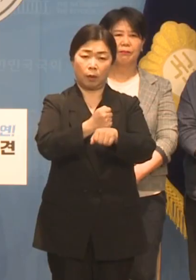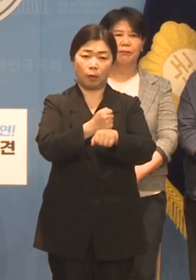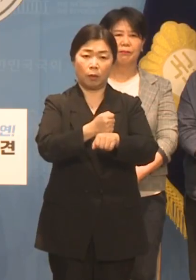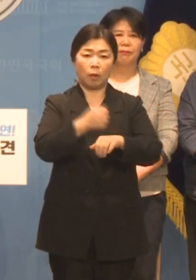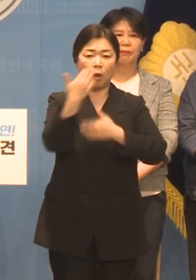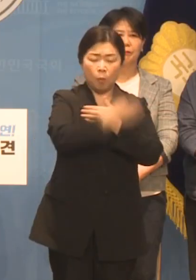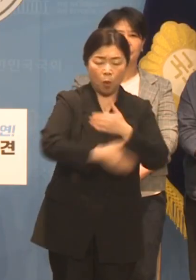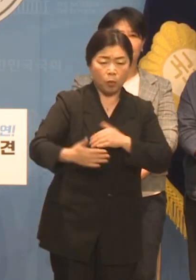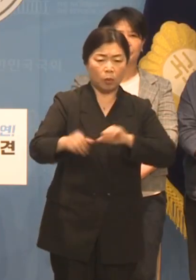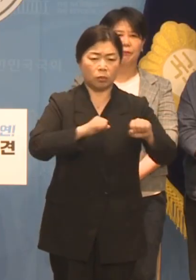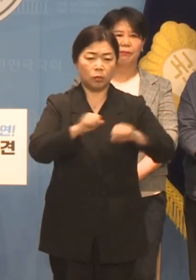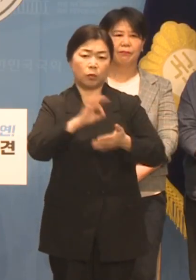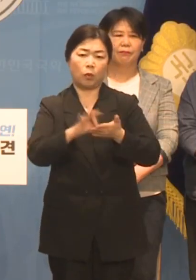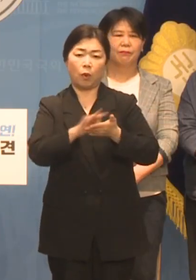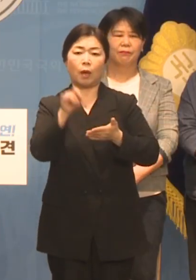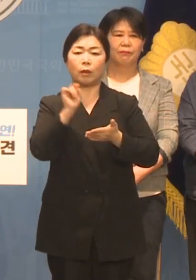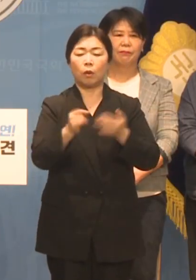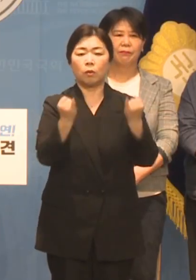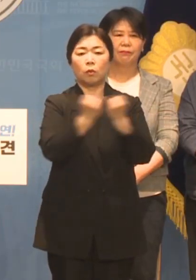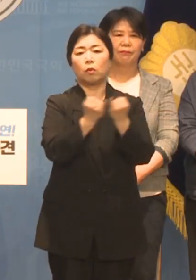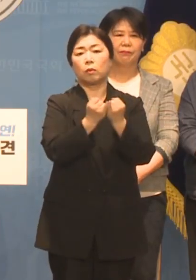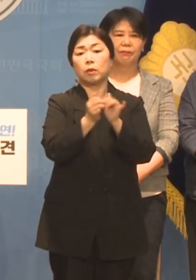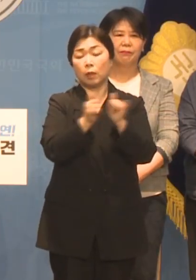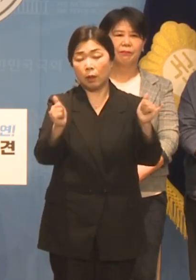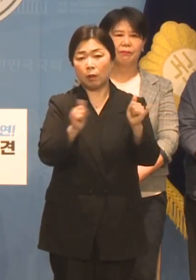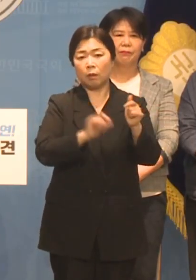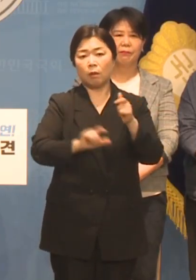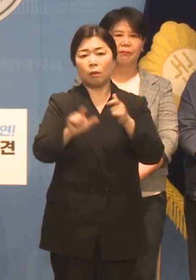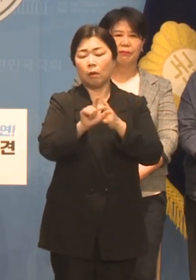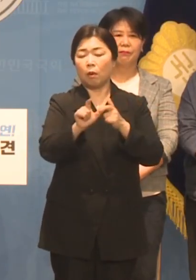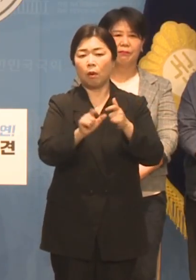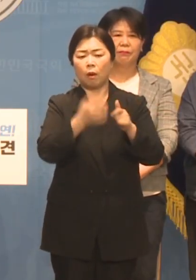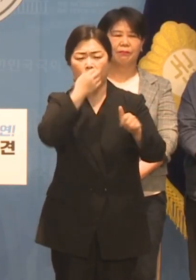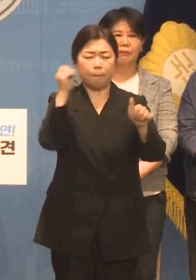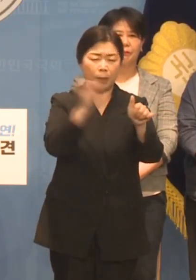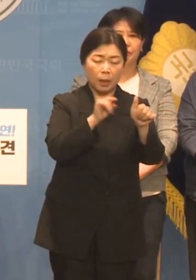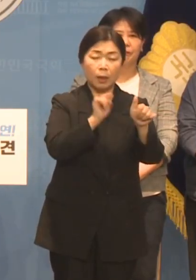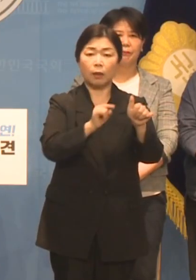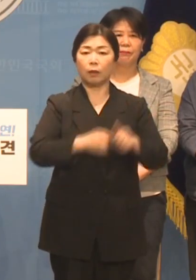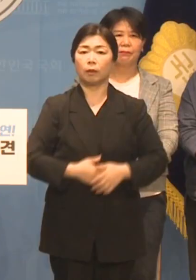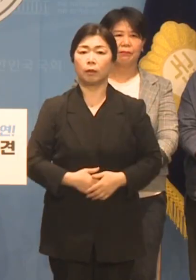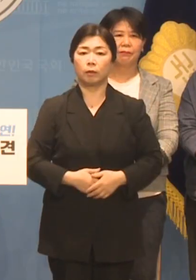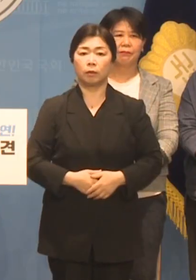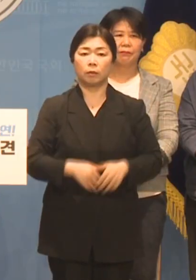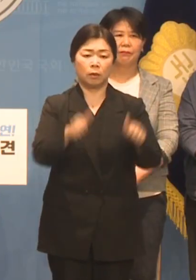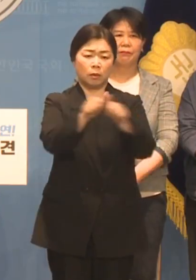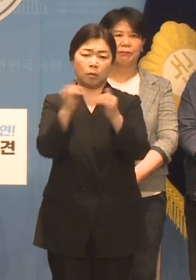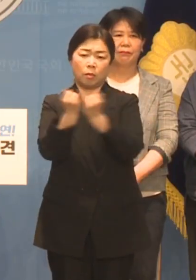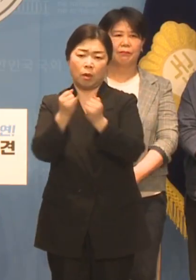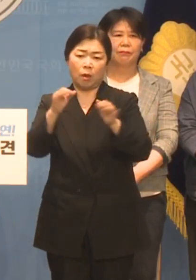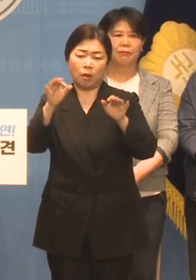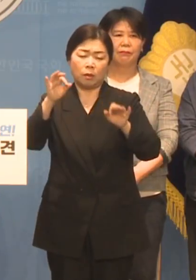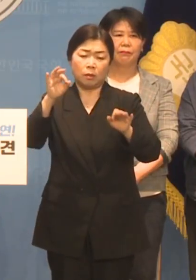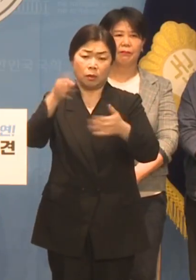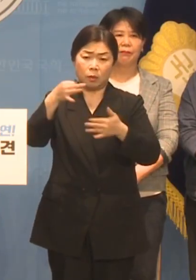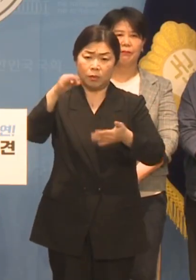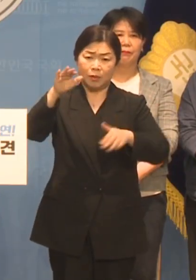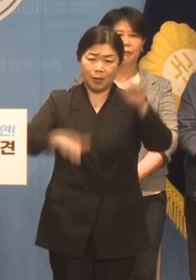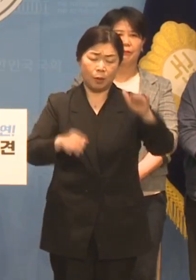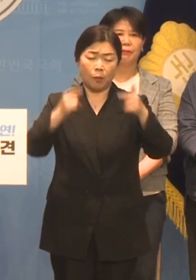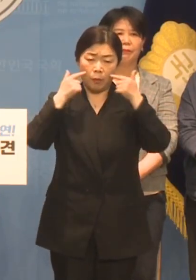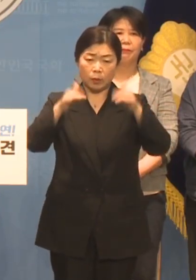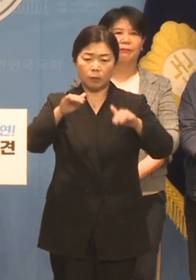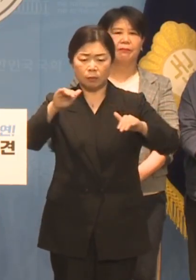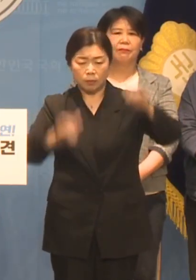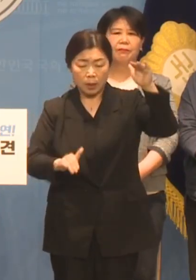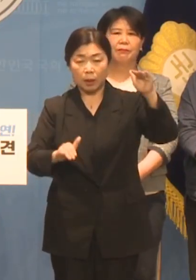여성 노동자들의 삶이 더 팍팍해지고 있습니다. 윤석열 정부 시기 성별 임금 격차는 확대되었고 OECD 국가